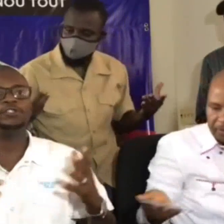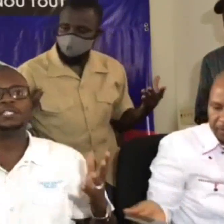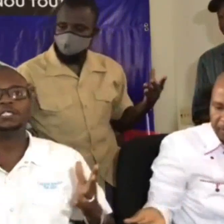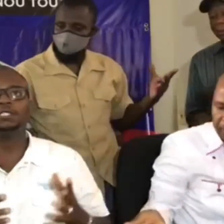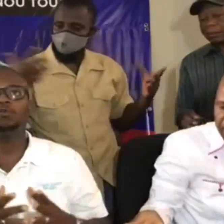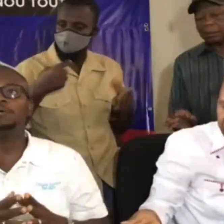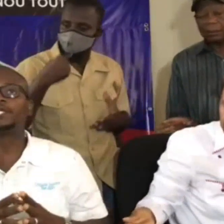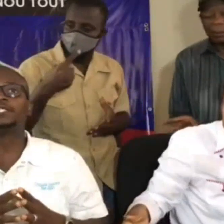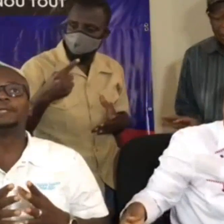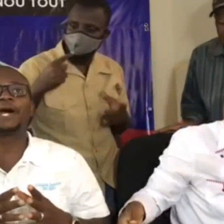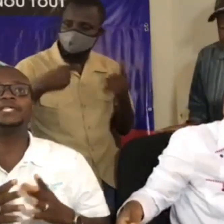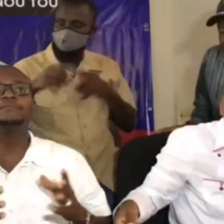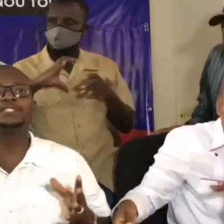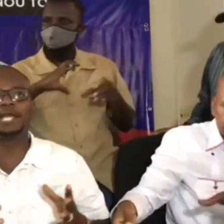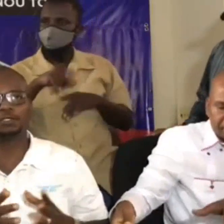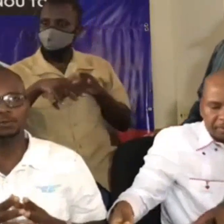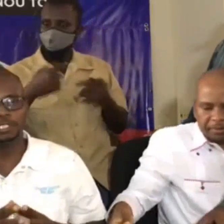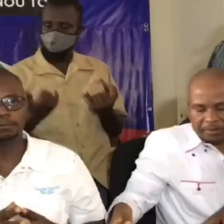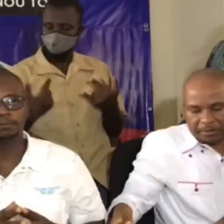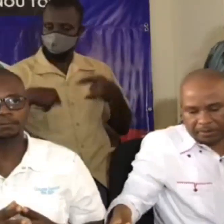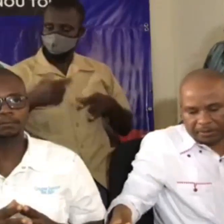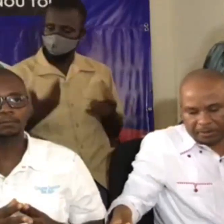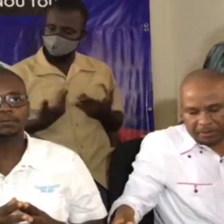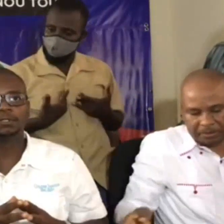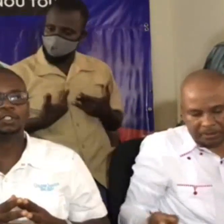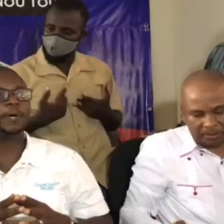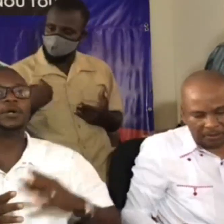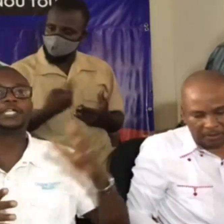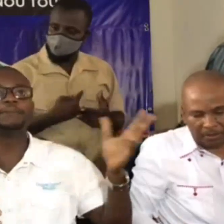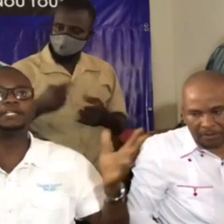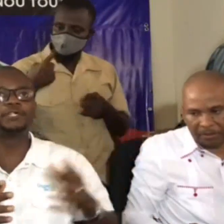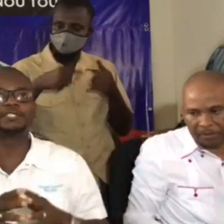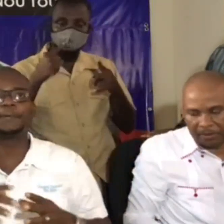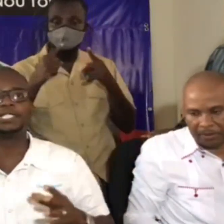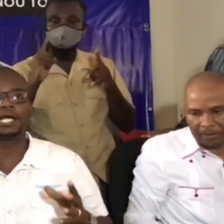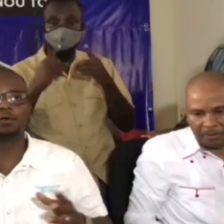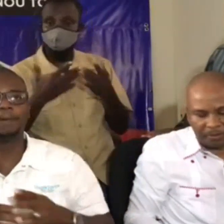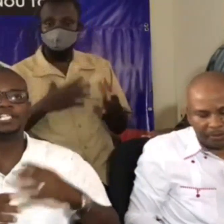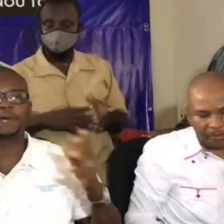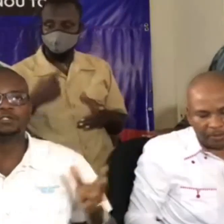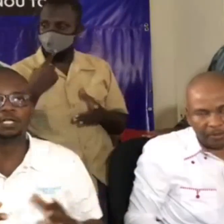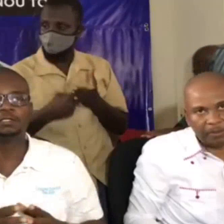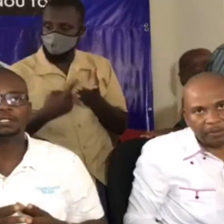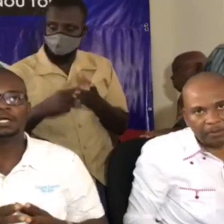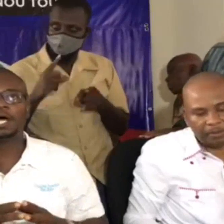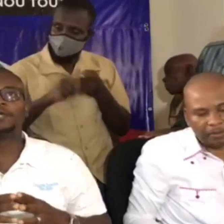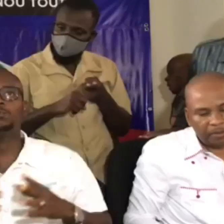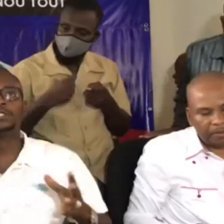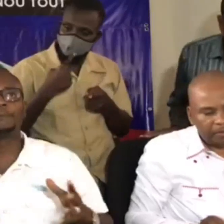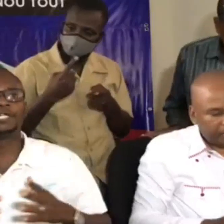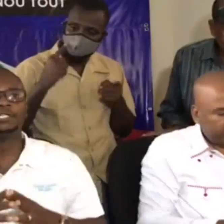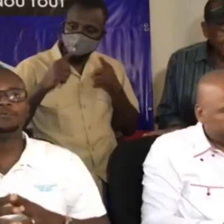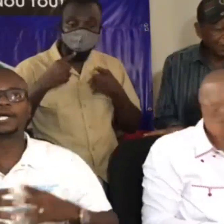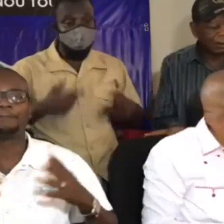Pour nous dire, nous-mêmes, c'est un départ immédiat que nous avons. Nous n'avons aucun parler français, parler japonais, parler espagnol, avec